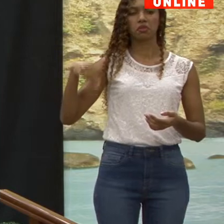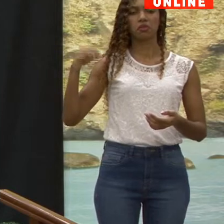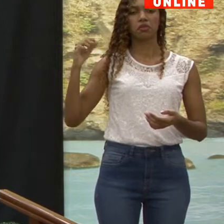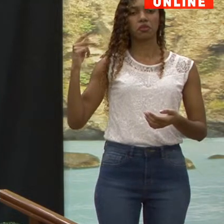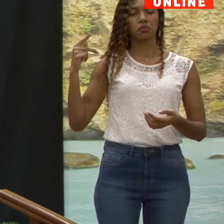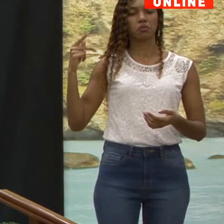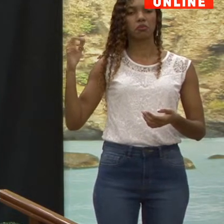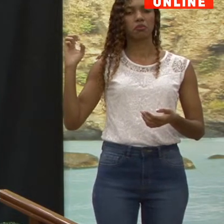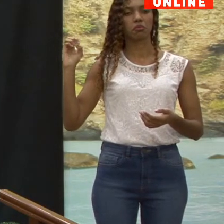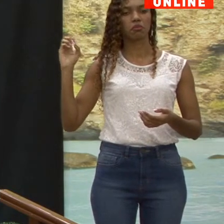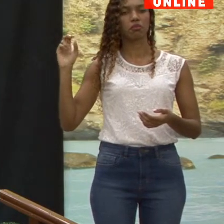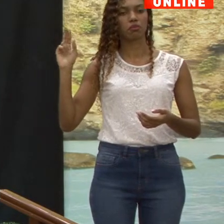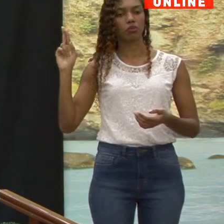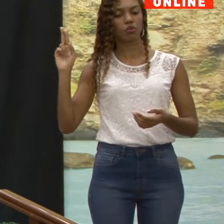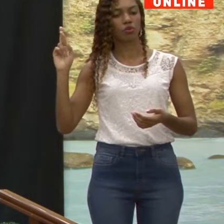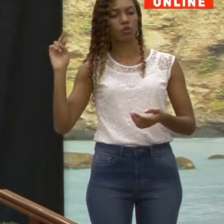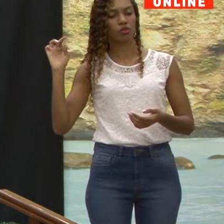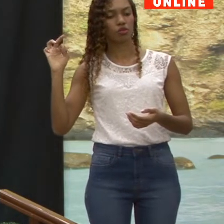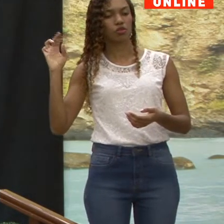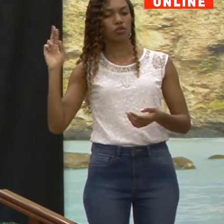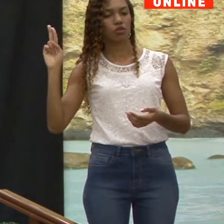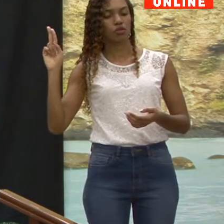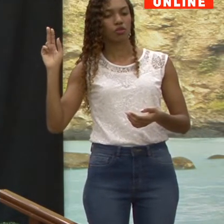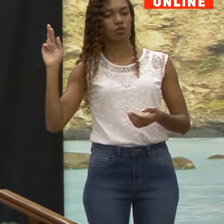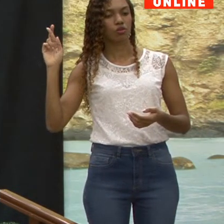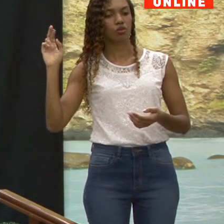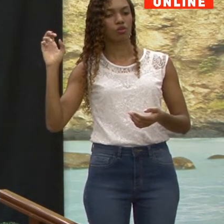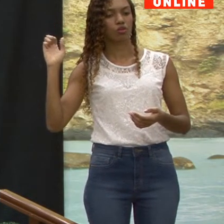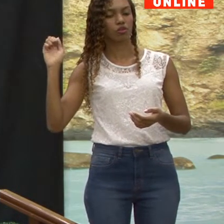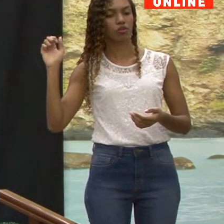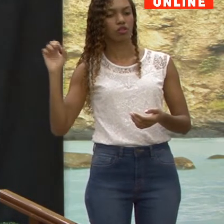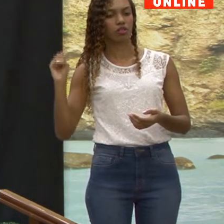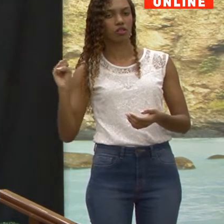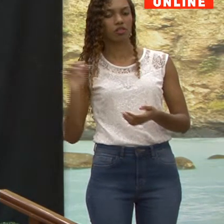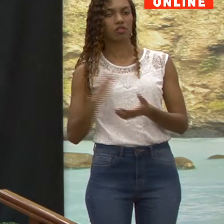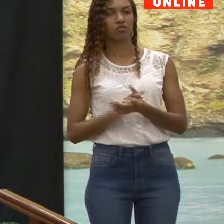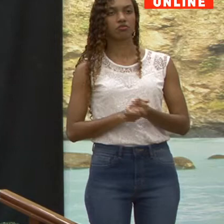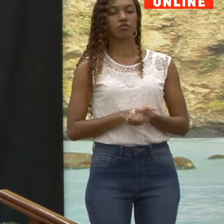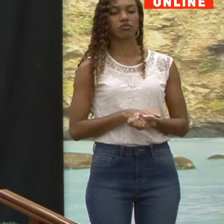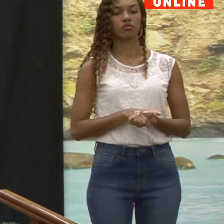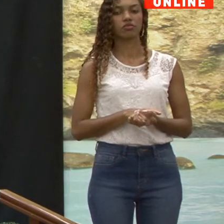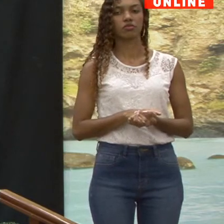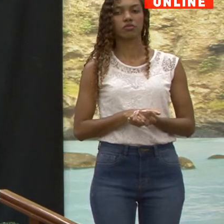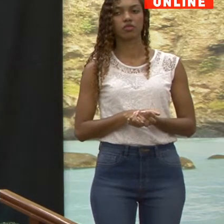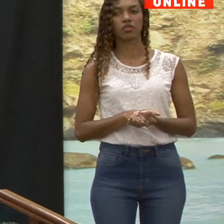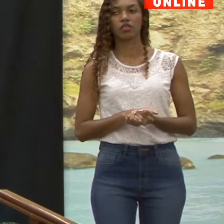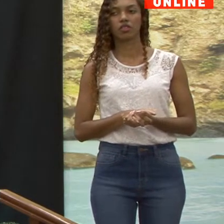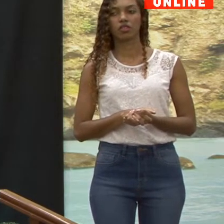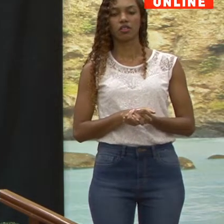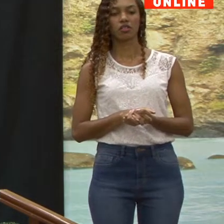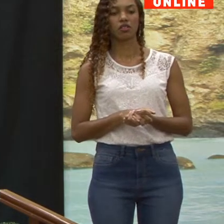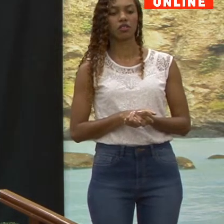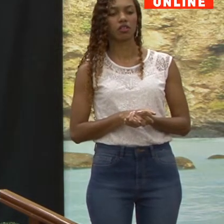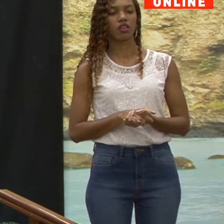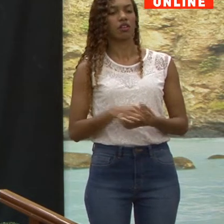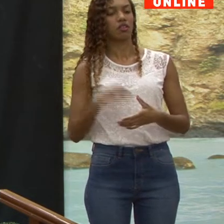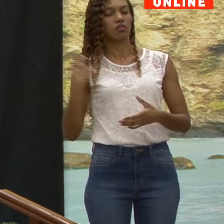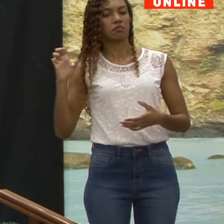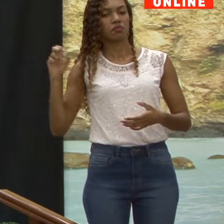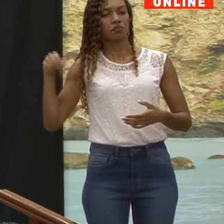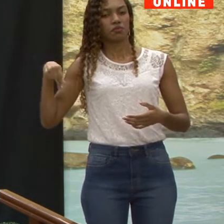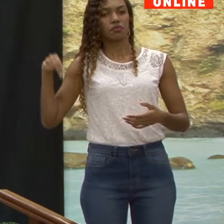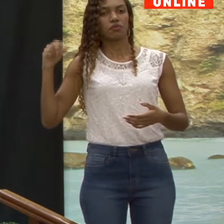arremedos. Cristão arremedo é que ele está apenas enganando.